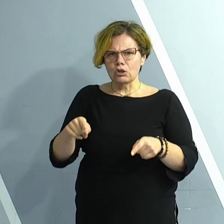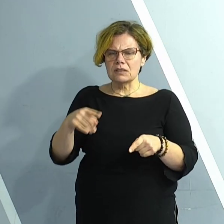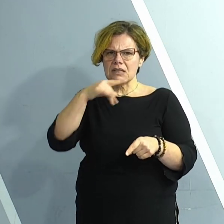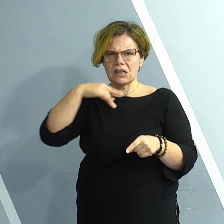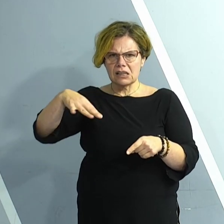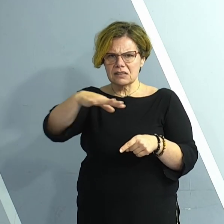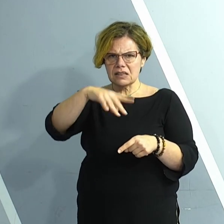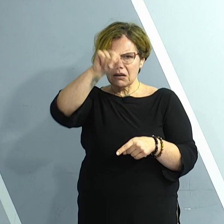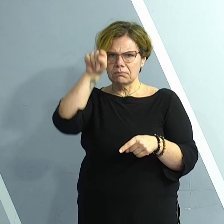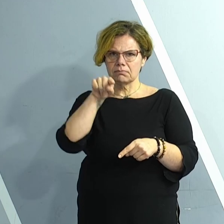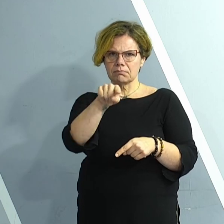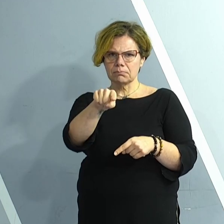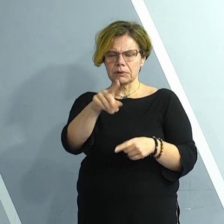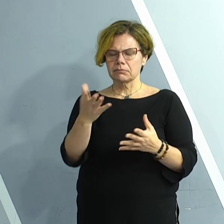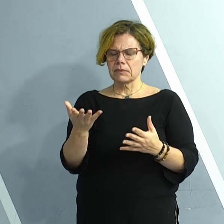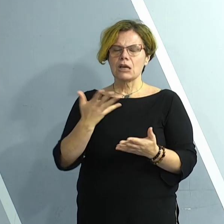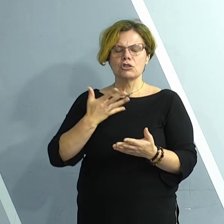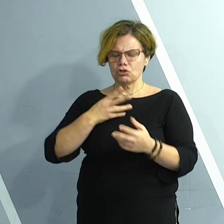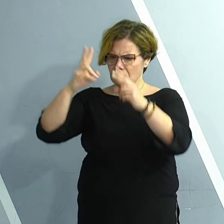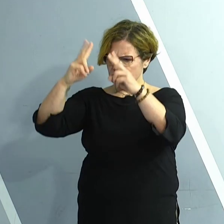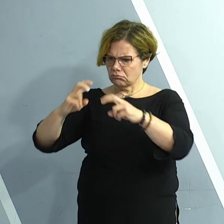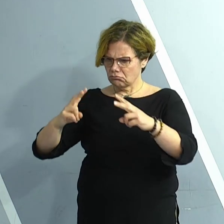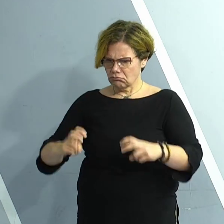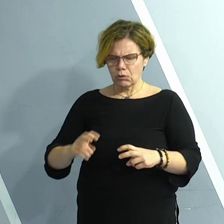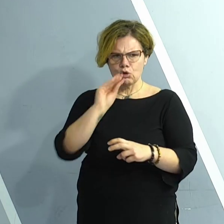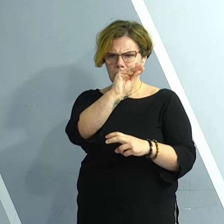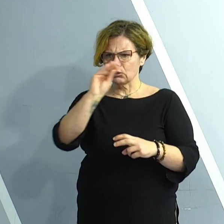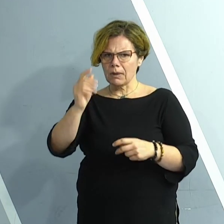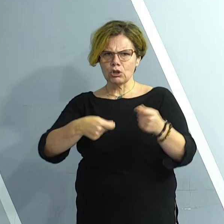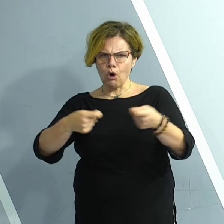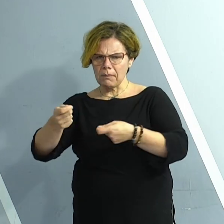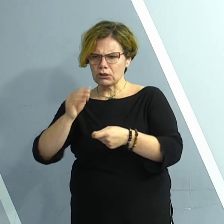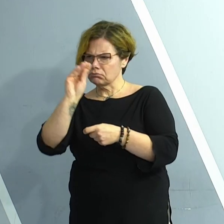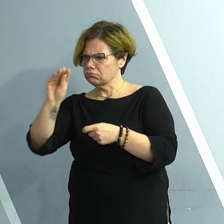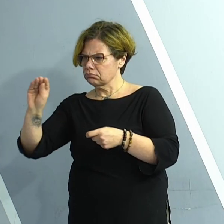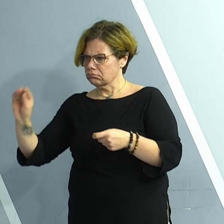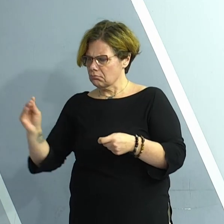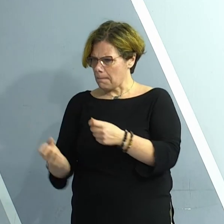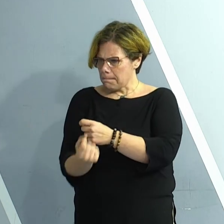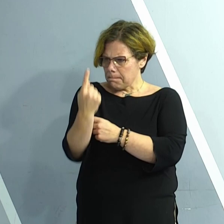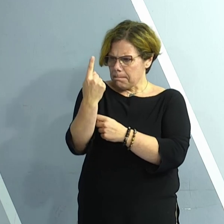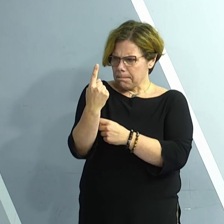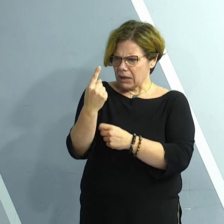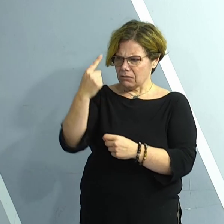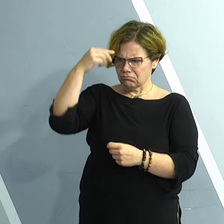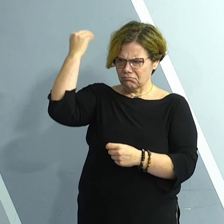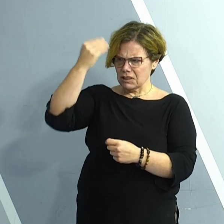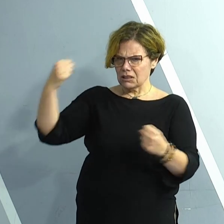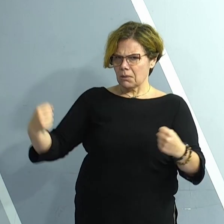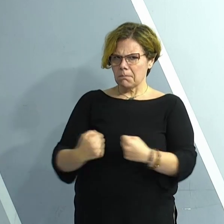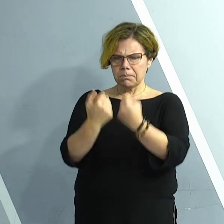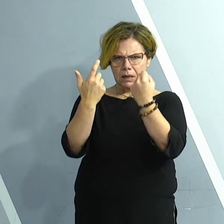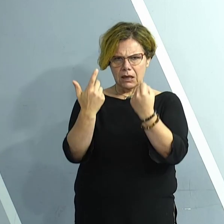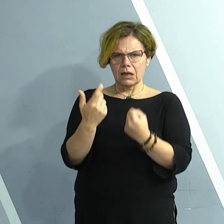In una indagine condotta tra i commercianti sono emersi giudizi contrastanti